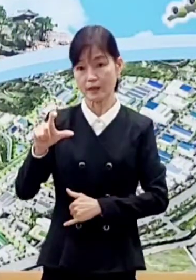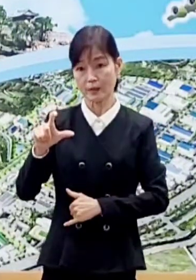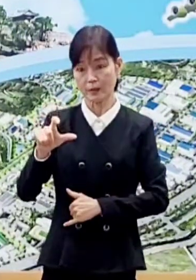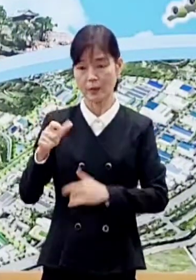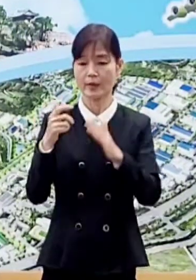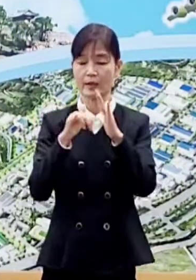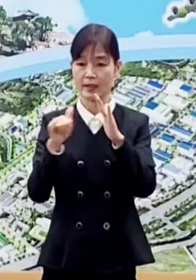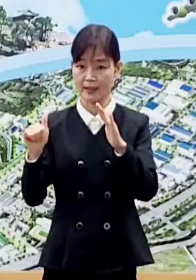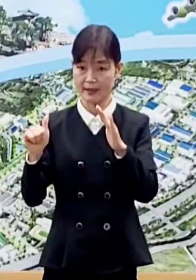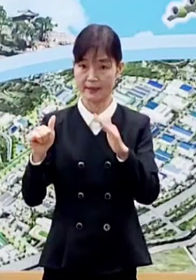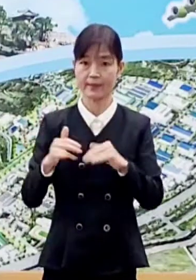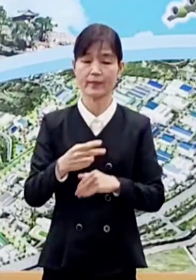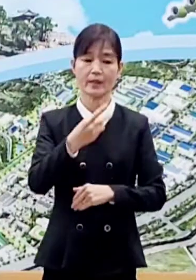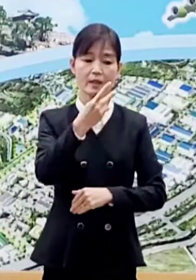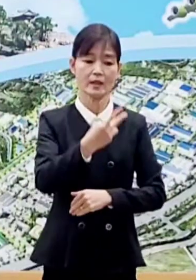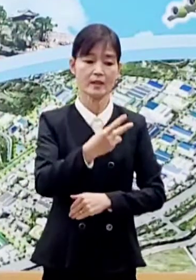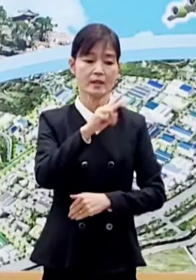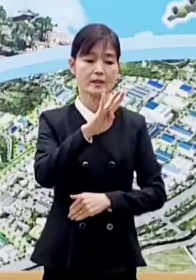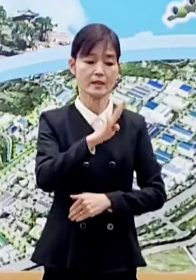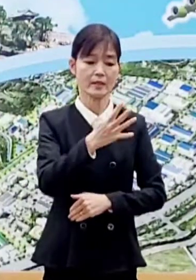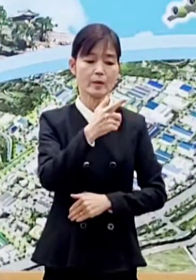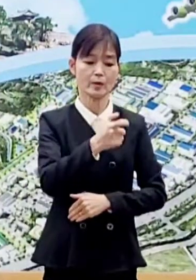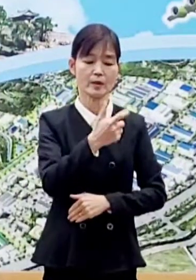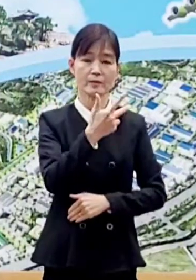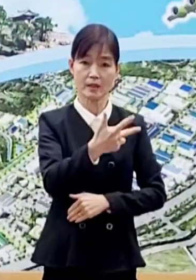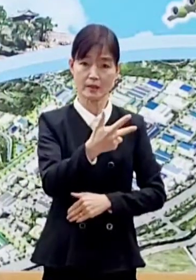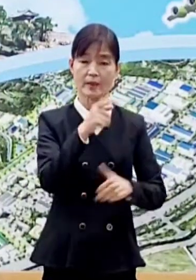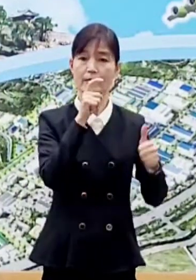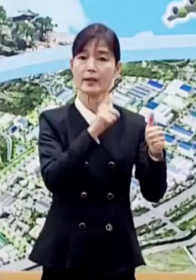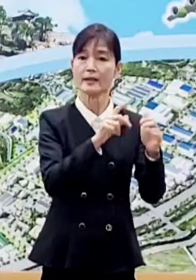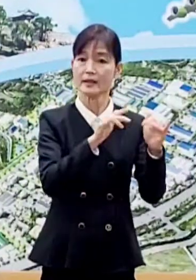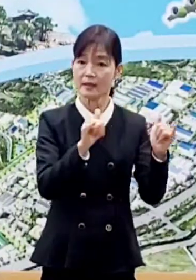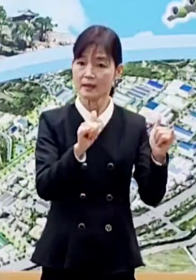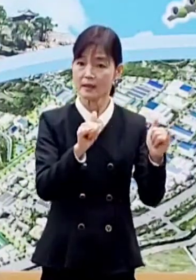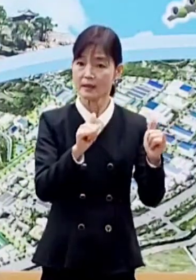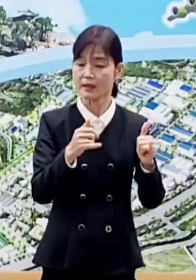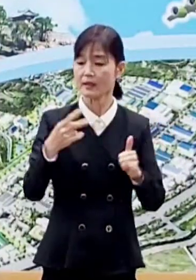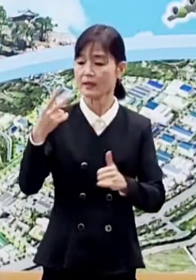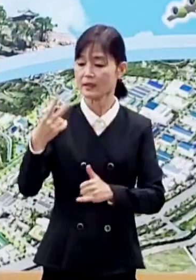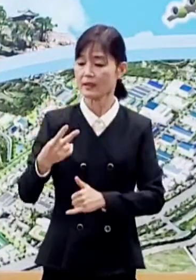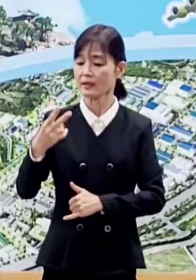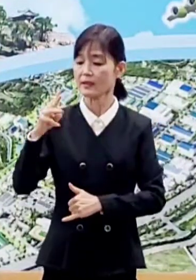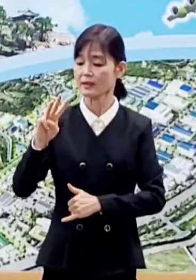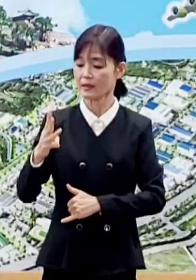2315번의 가족이고 진주 2467번 확진자는